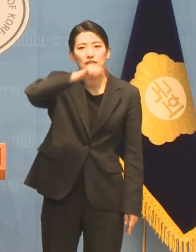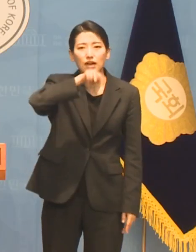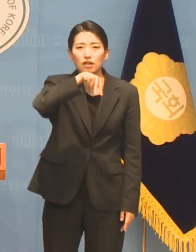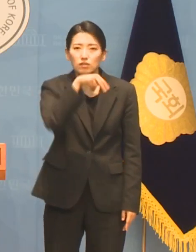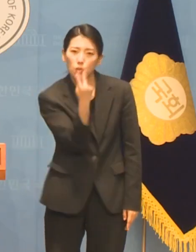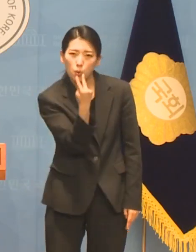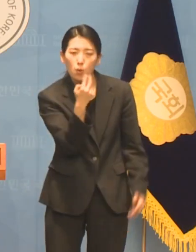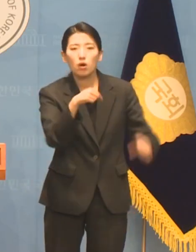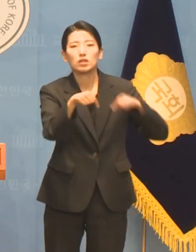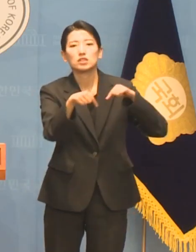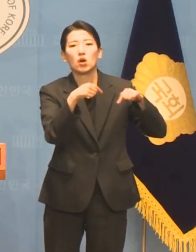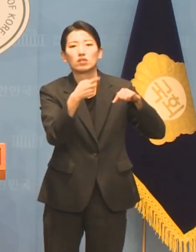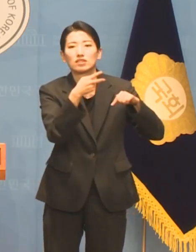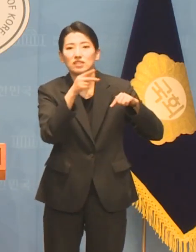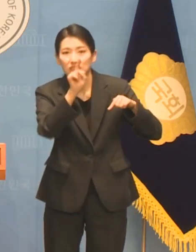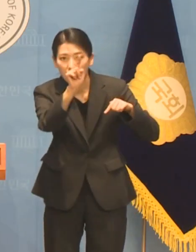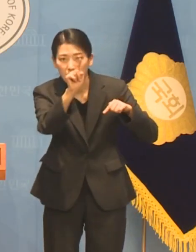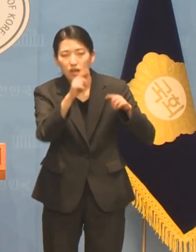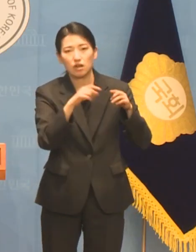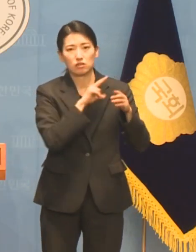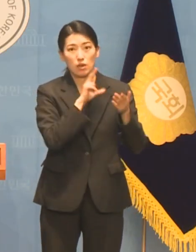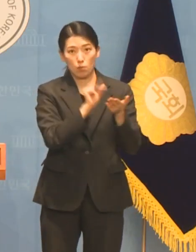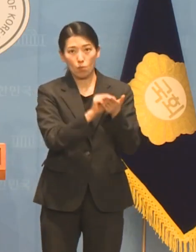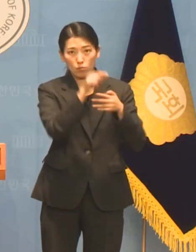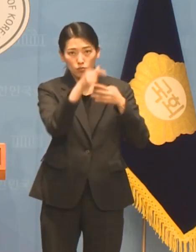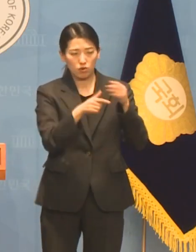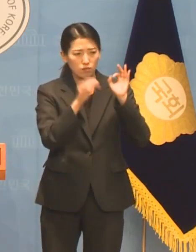인한 공정성 위반 소지가 있다고 판단하여